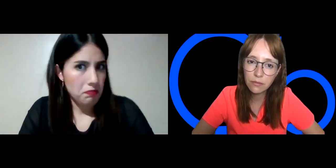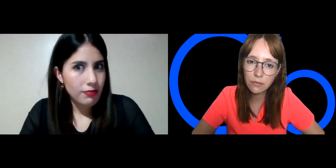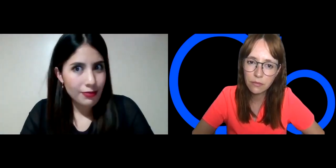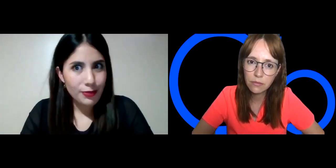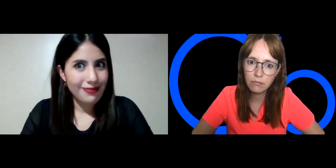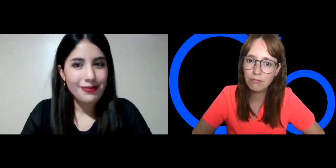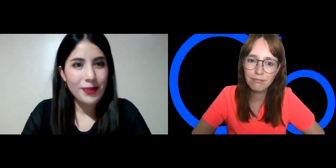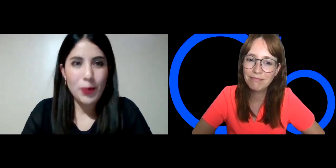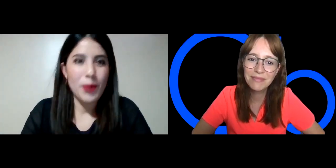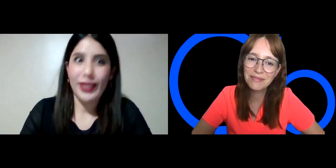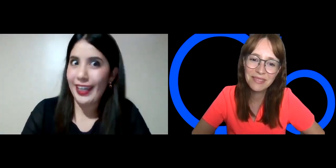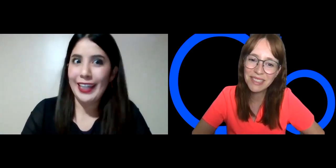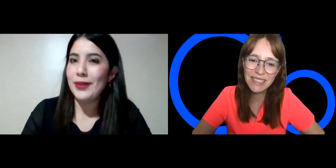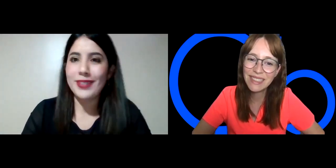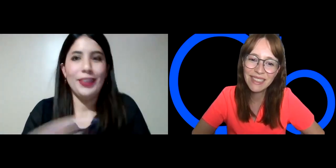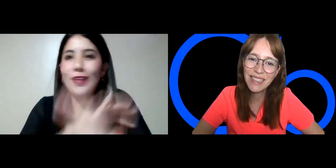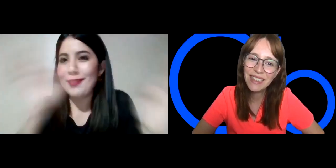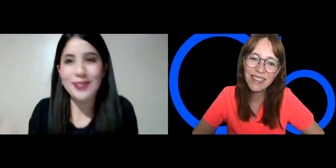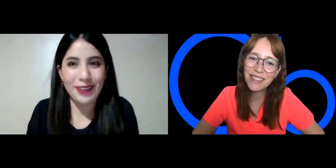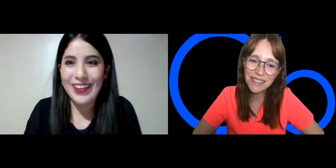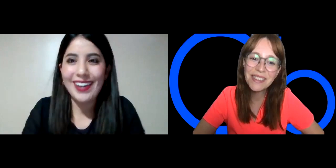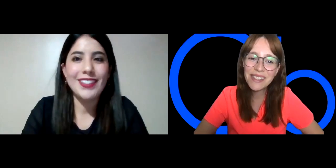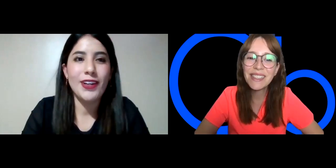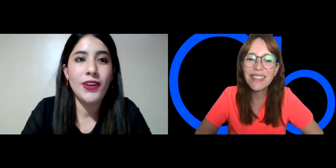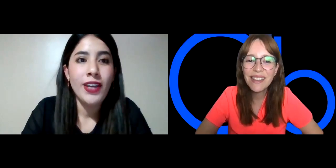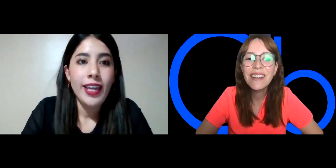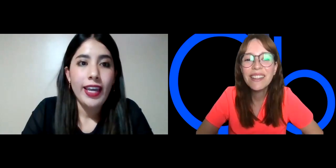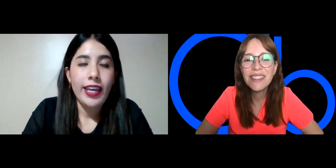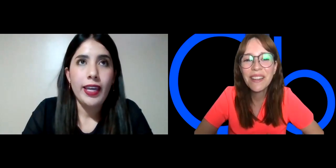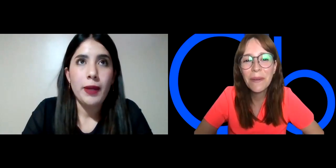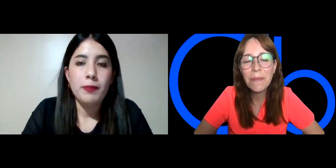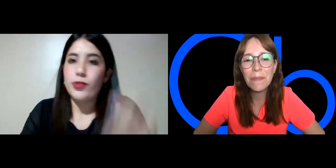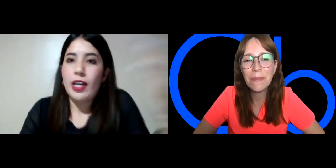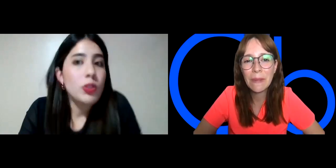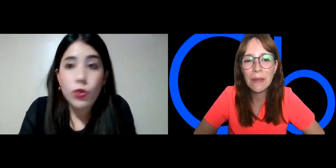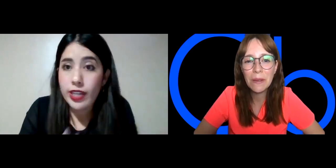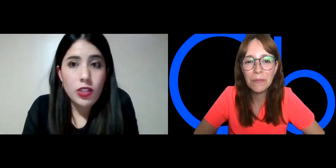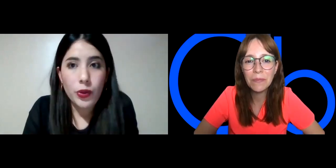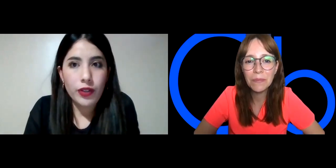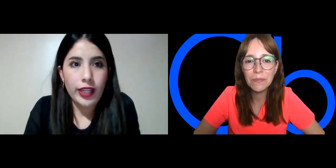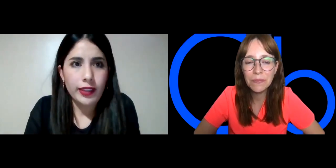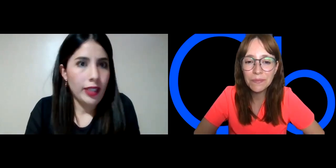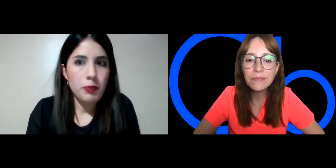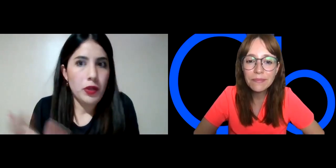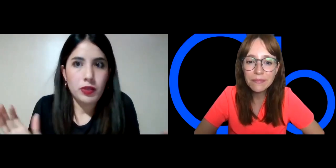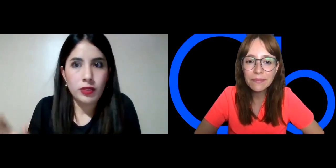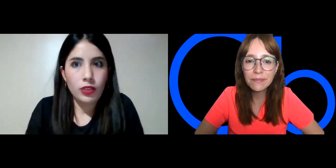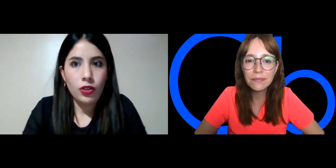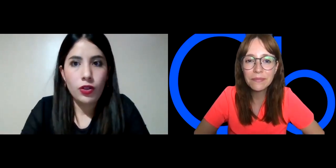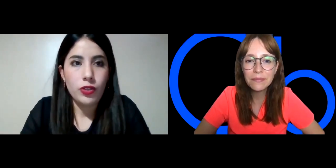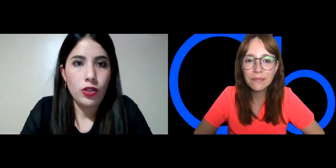normales, como por qué, ¿no? O sea, todos somos normales, solo pues él no escucha, es lo único que tiene,